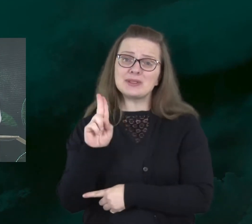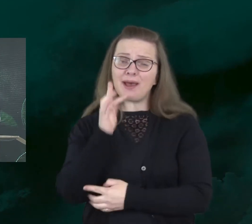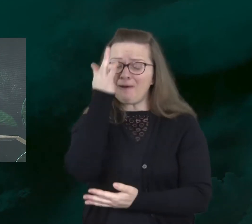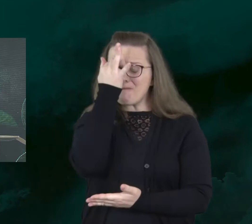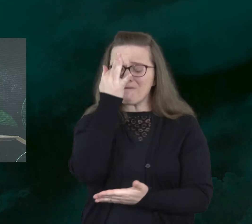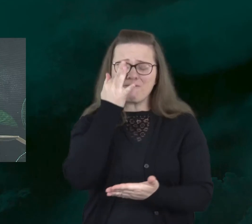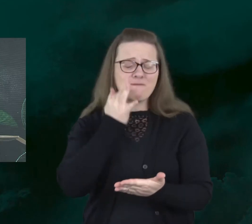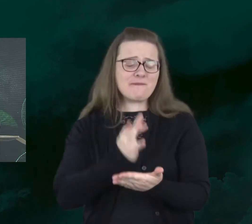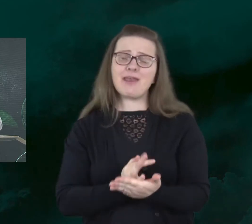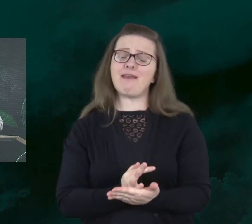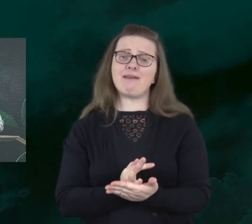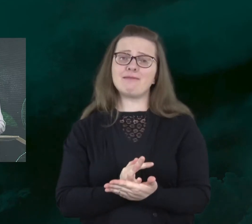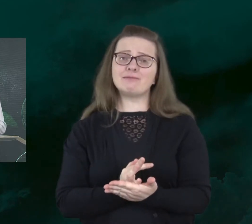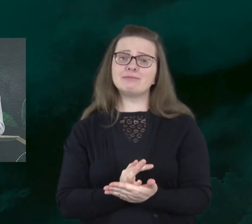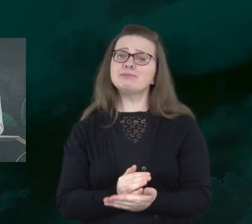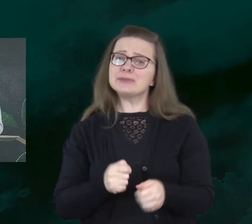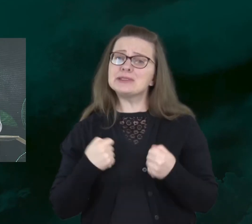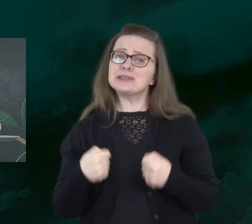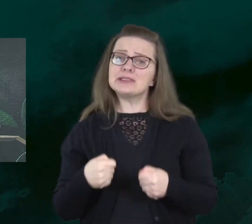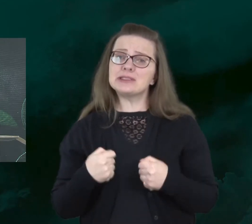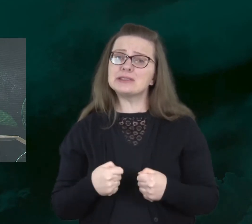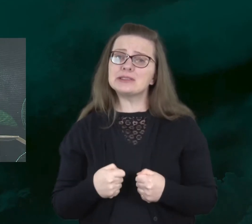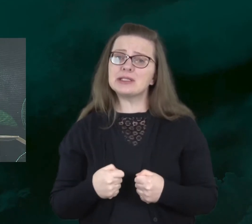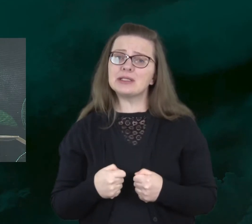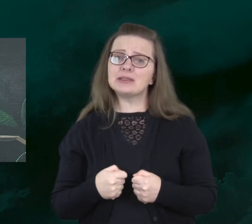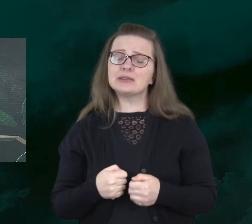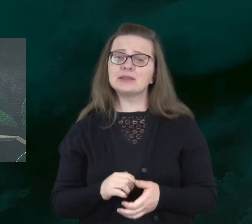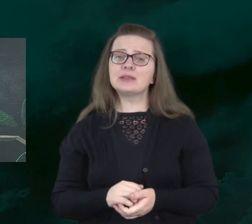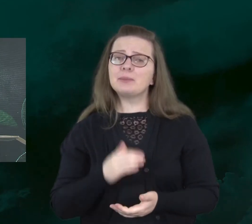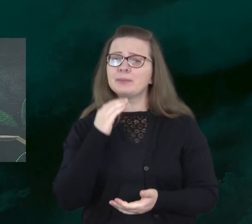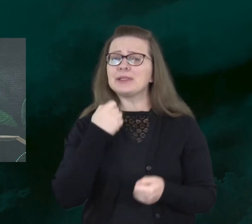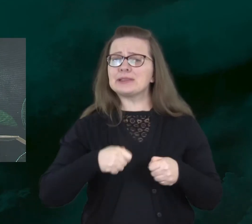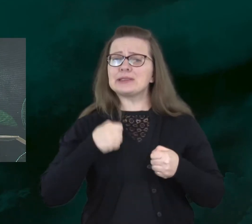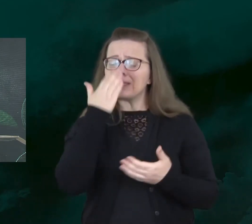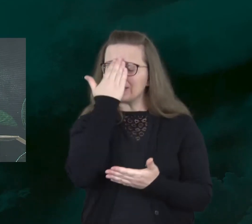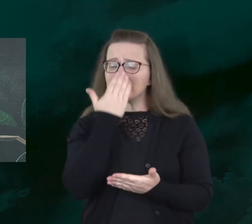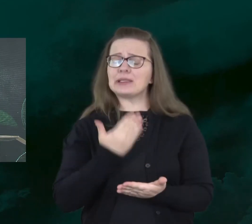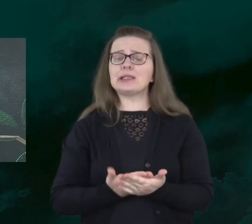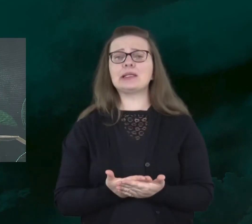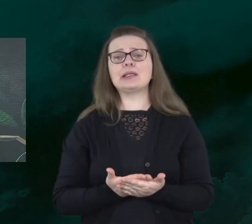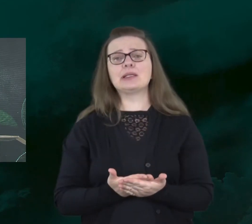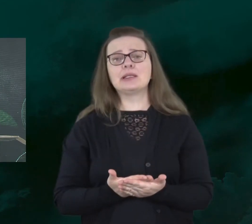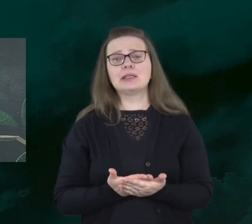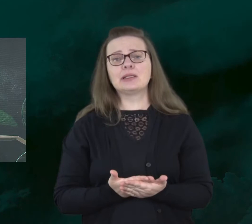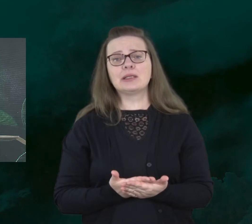Obra de fé é isso. Olha só, dá uma olhada, vamos ver Paulo como exemplo.